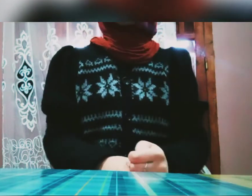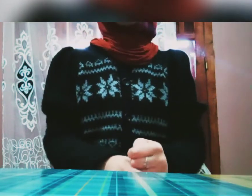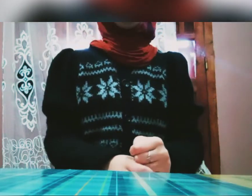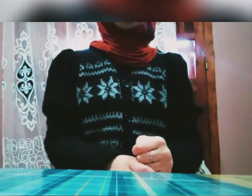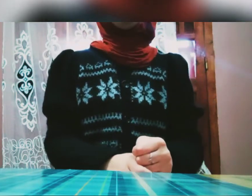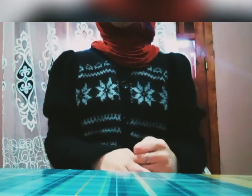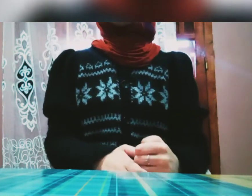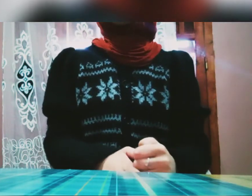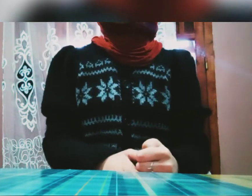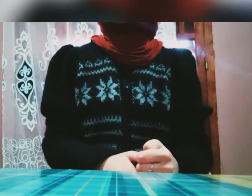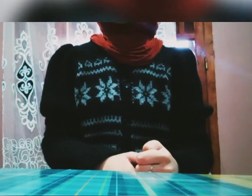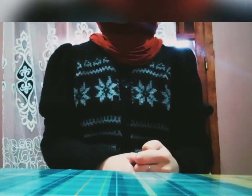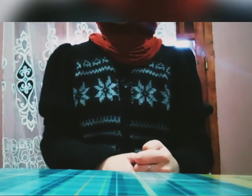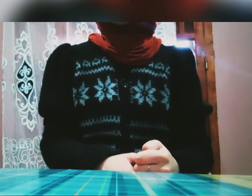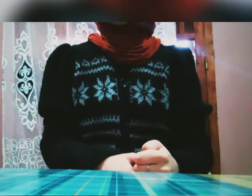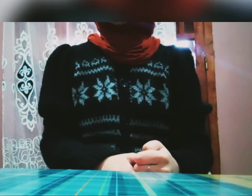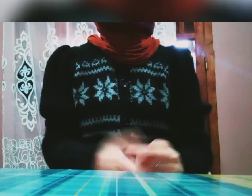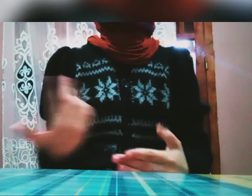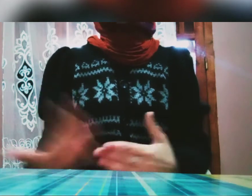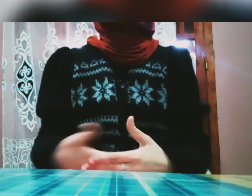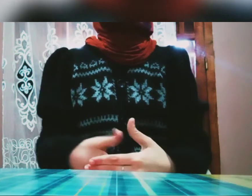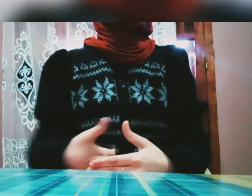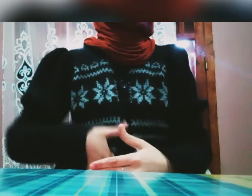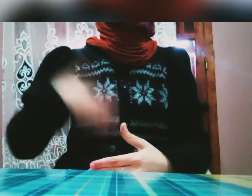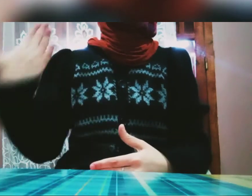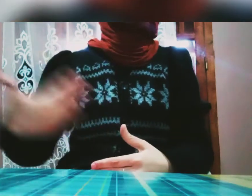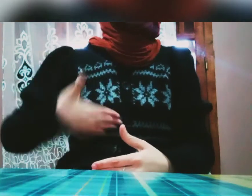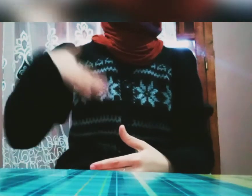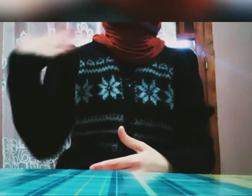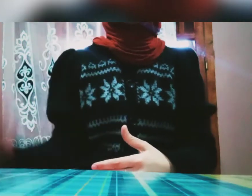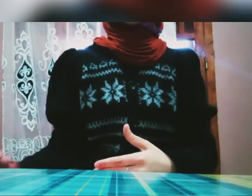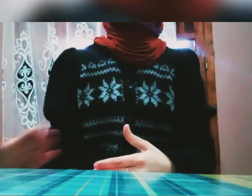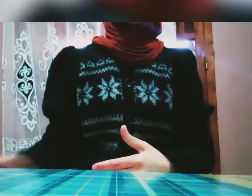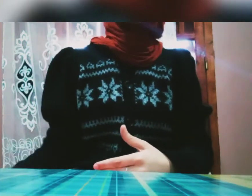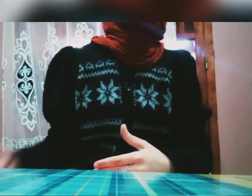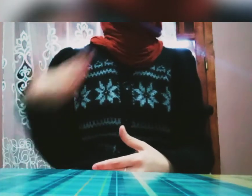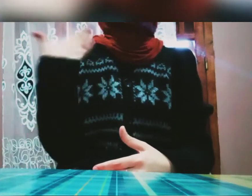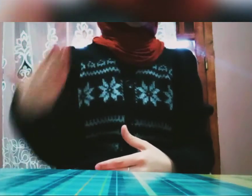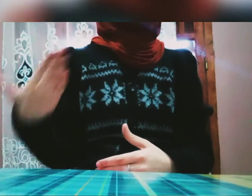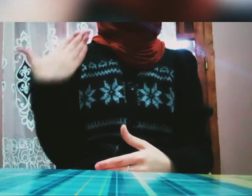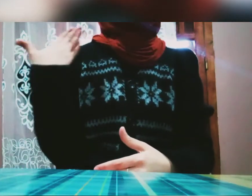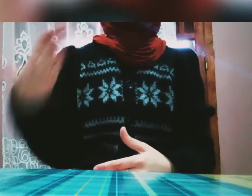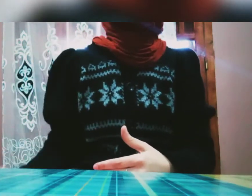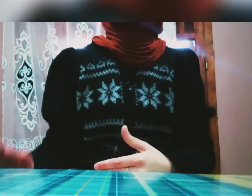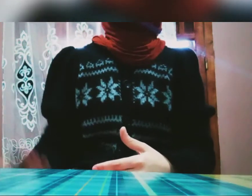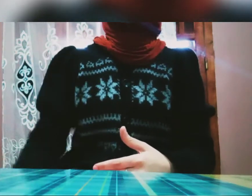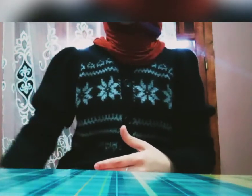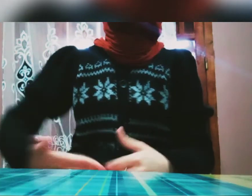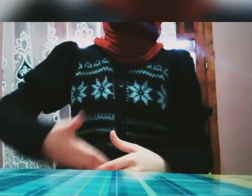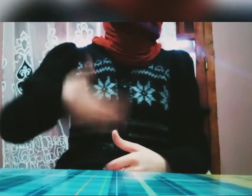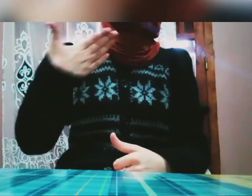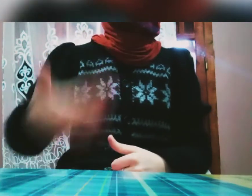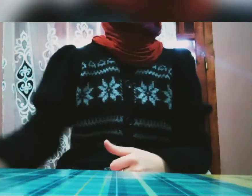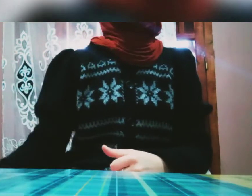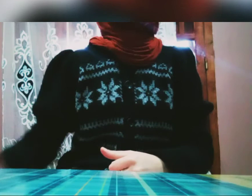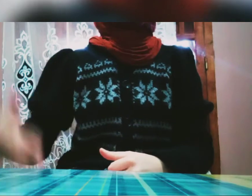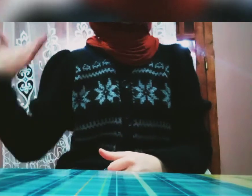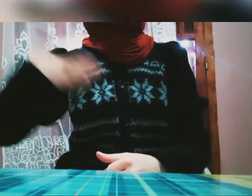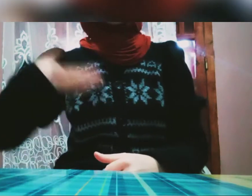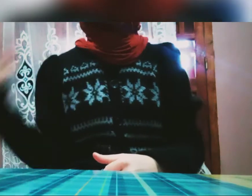هو أنك بعد أنت ما تحدد الهدف تاعك وبعد ما تسعى وتجتهد وتنضبط وتحط بروغرام في حياتك